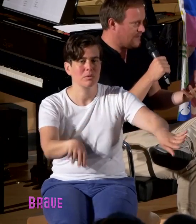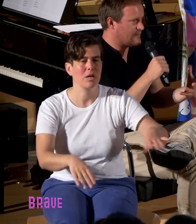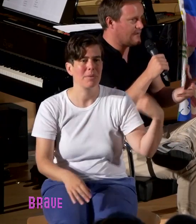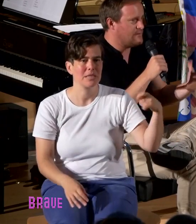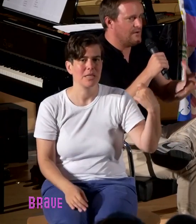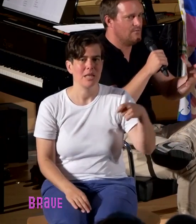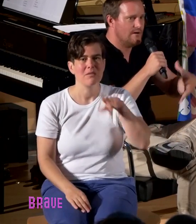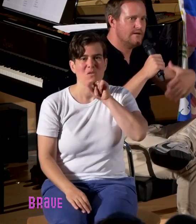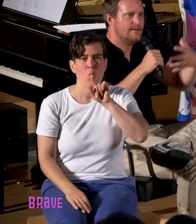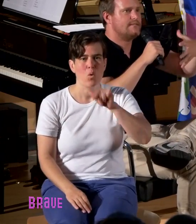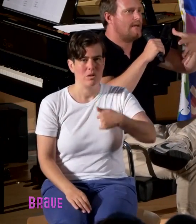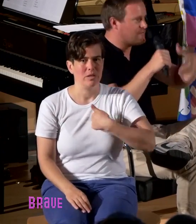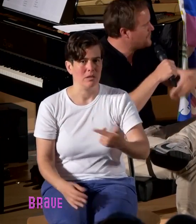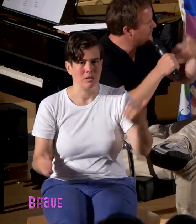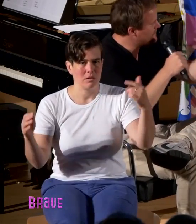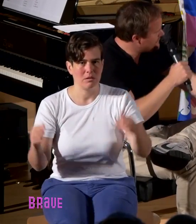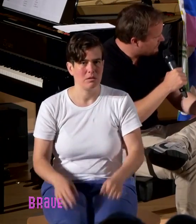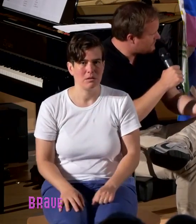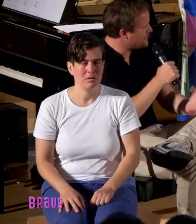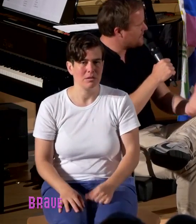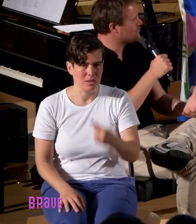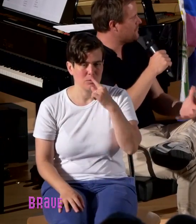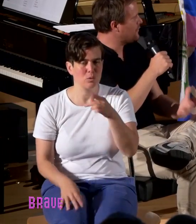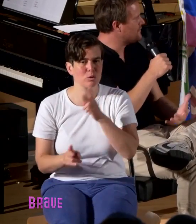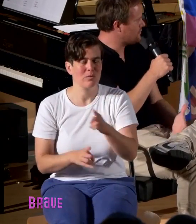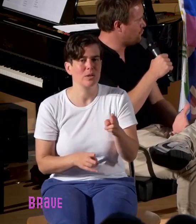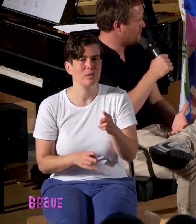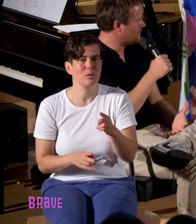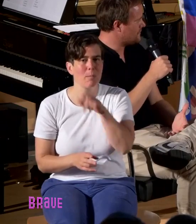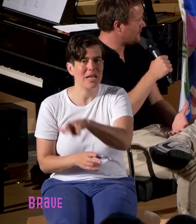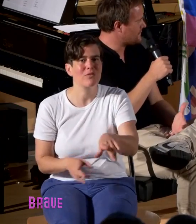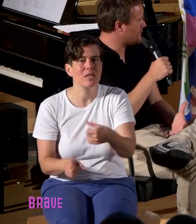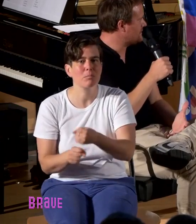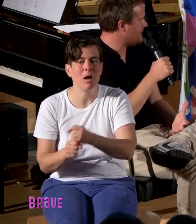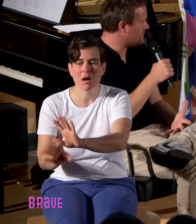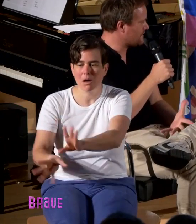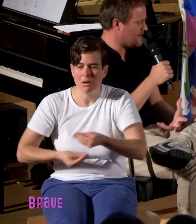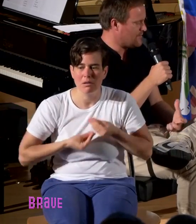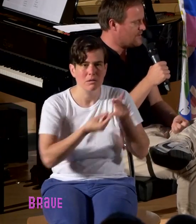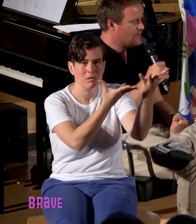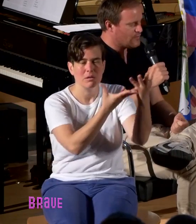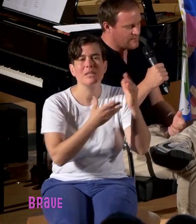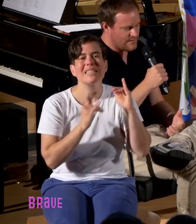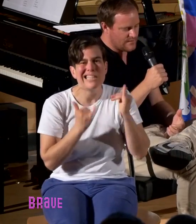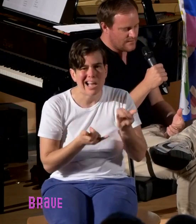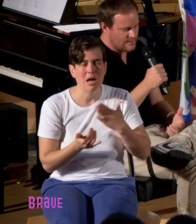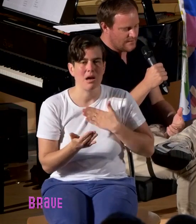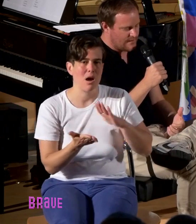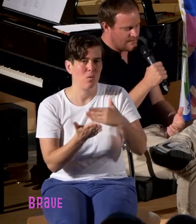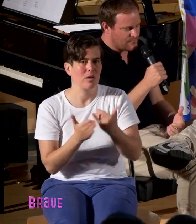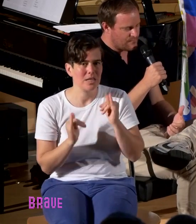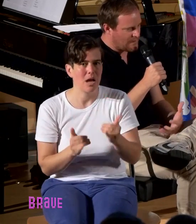Präsi-Vogel wie ich, der kann immer nur das vermitteln, was die Menschen bei uns tun. Und das ist auch die Aufgabe. Und ich